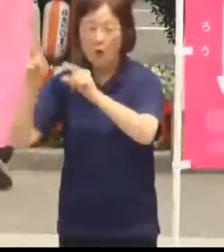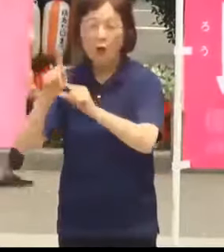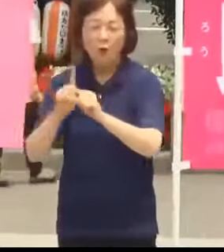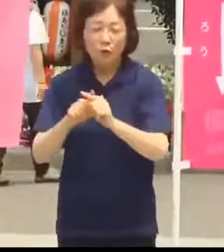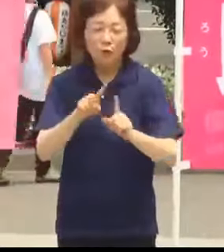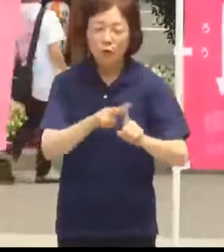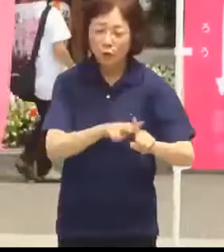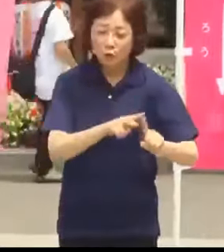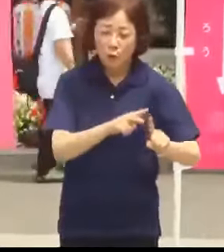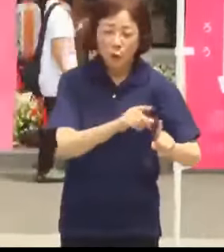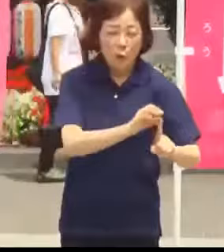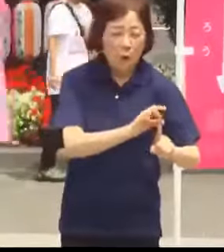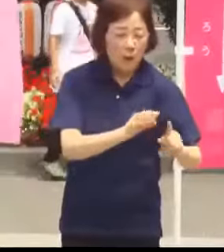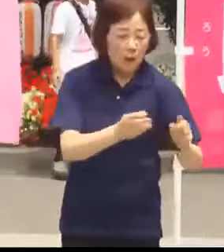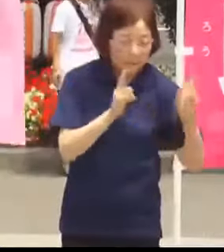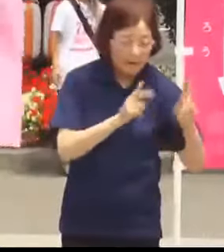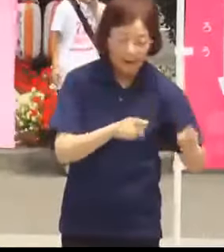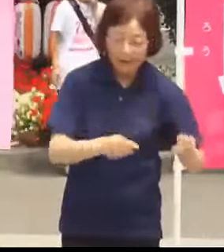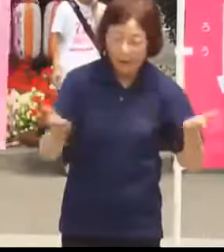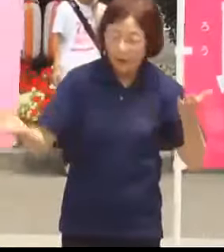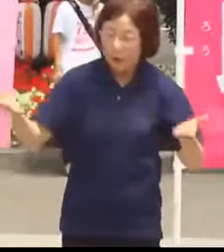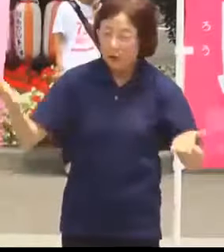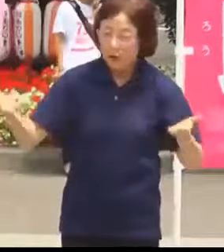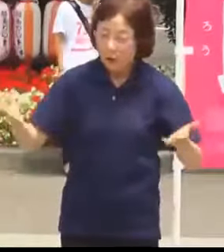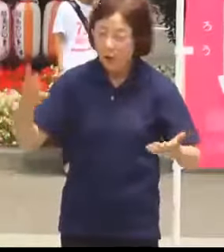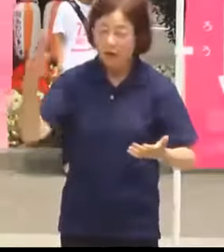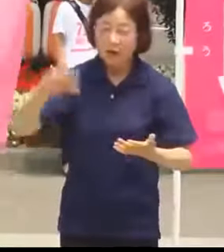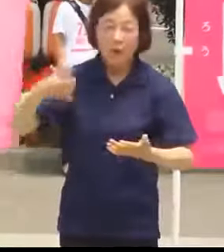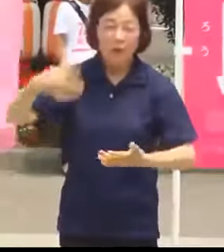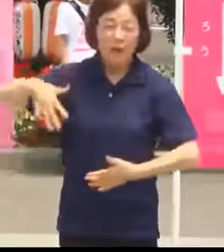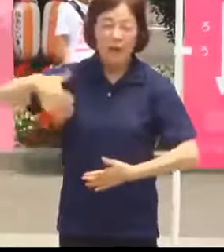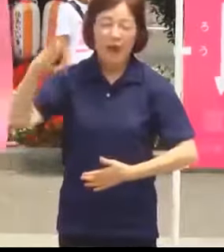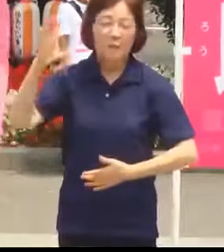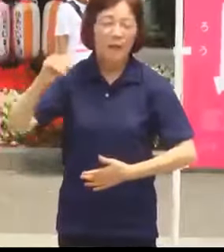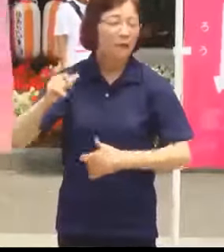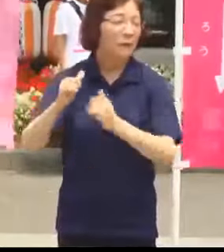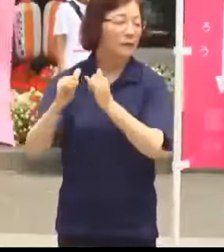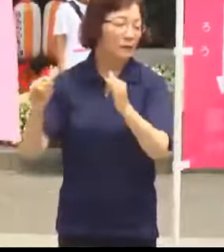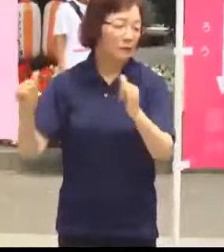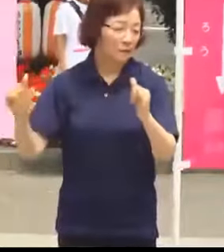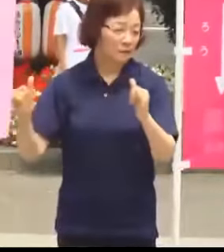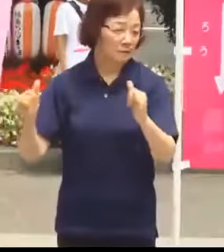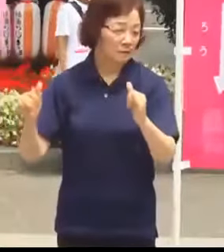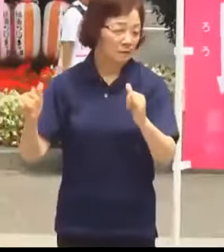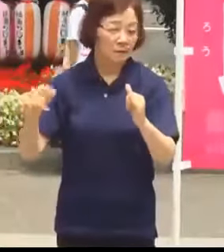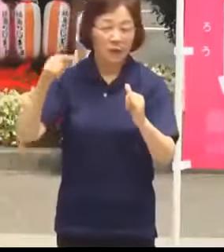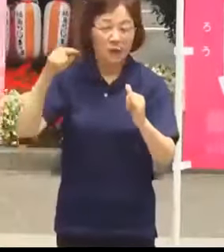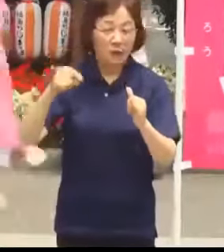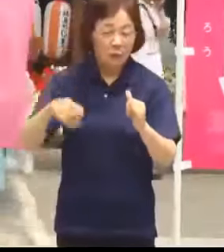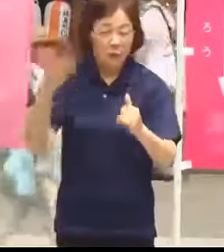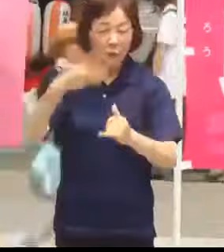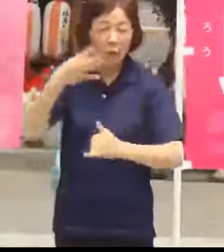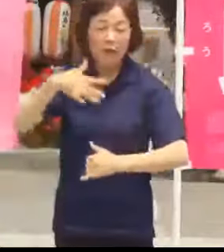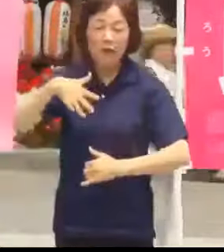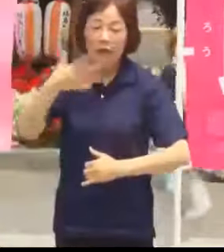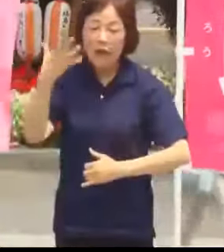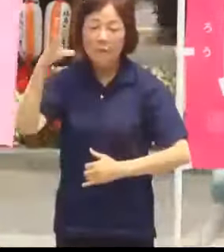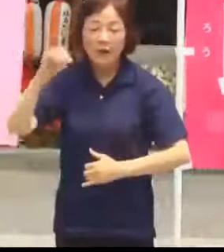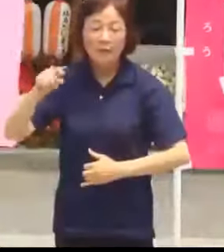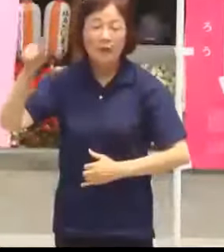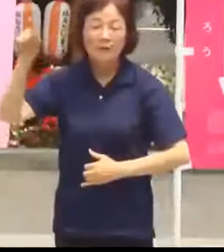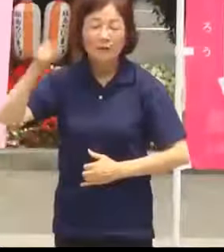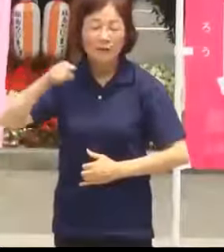零細従業員数でみればこれ4800万人くらいこの4800万人のうち